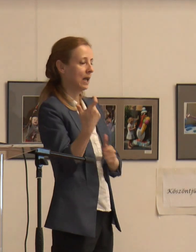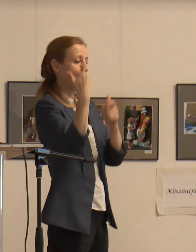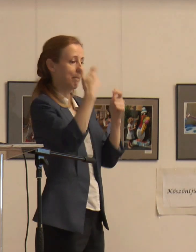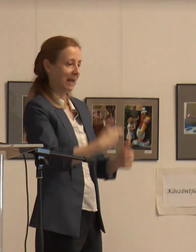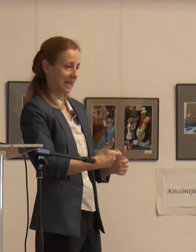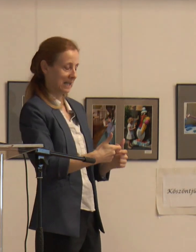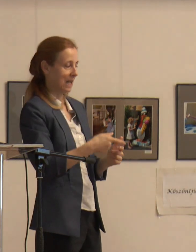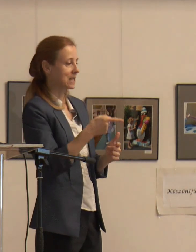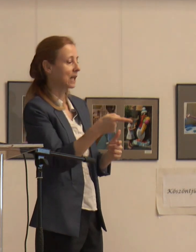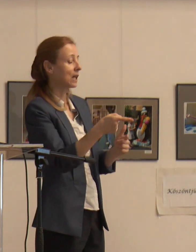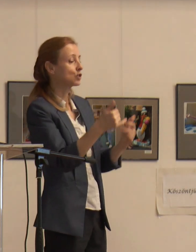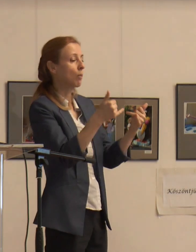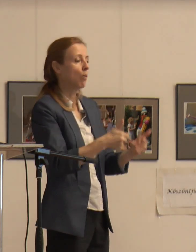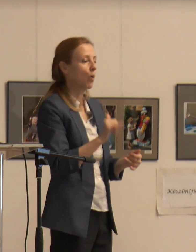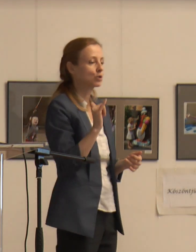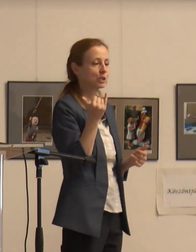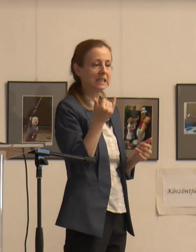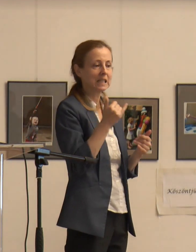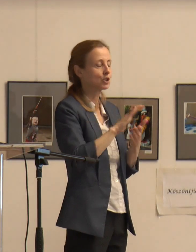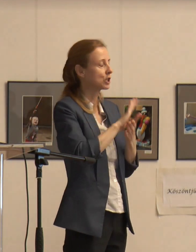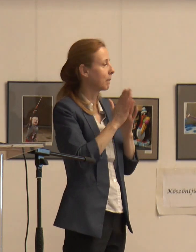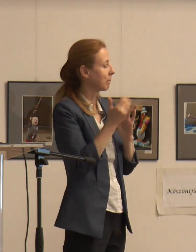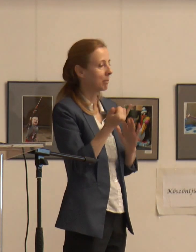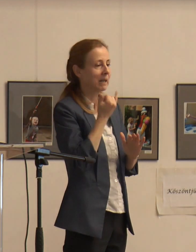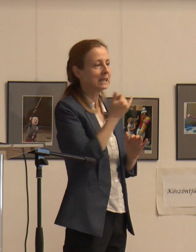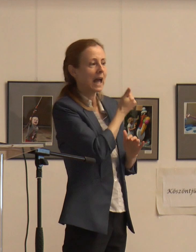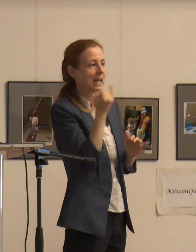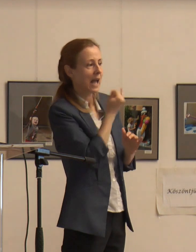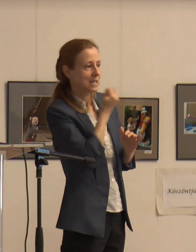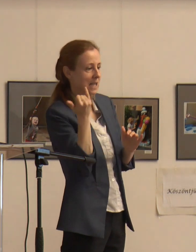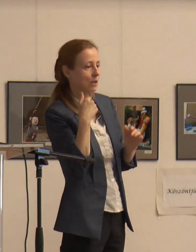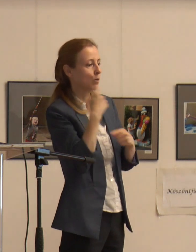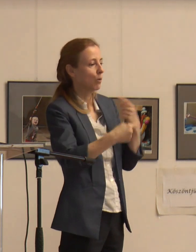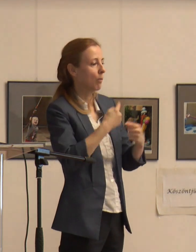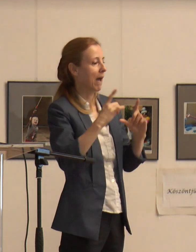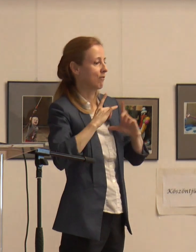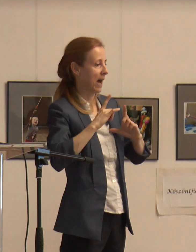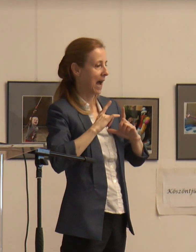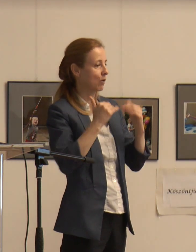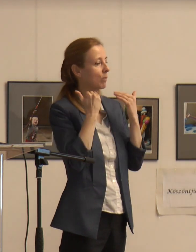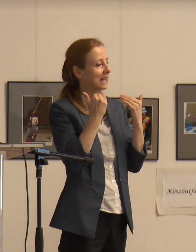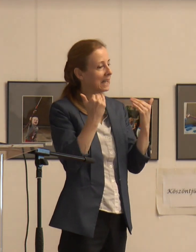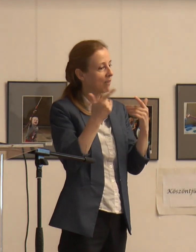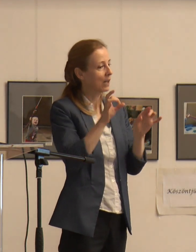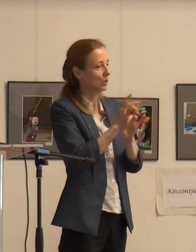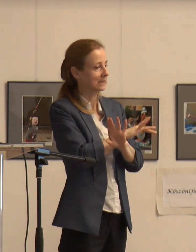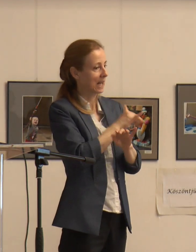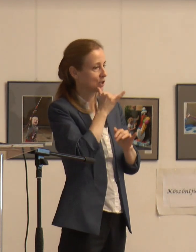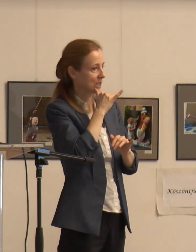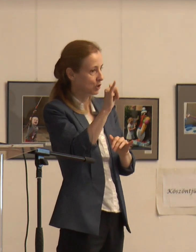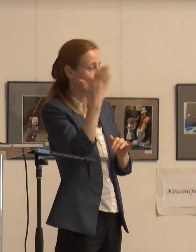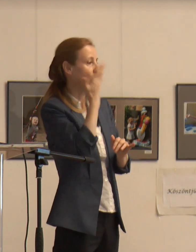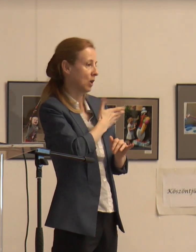Megérkedésedet még mostan is minden esztendőben várom, s kívánok szerencsés utat, ha